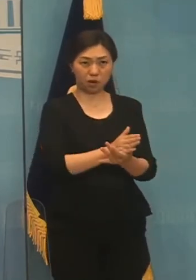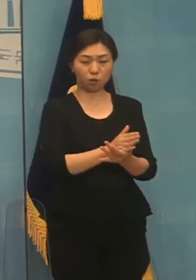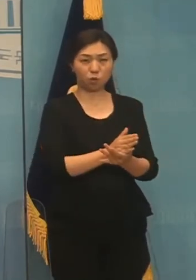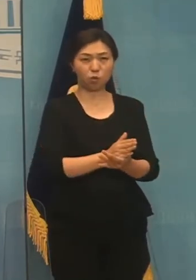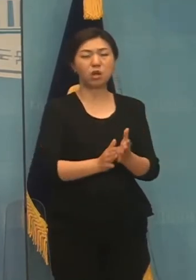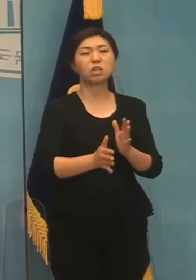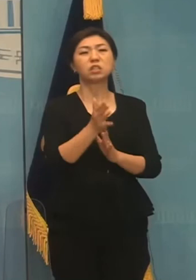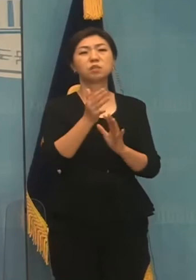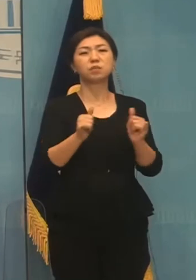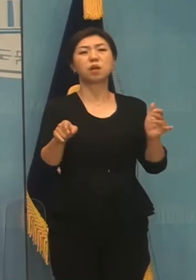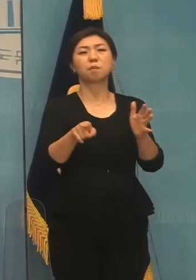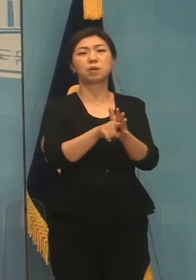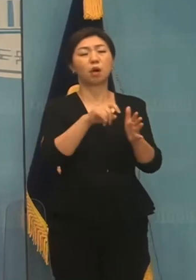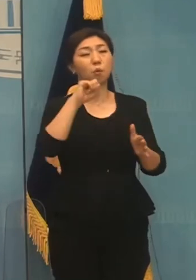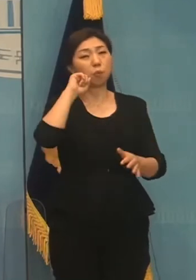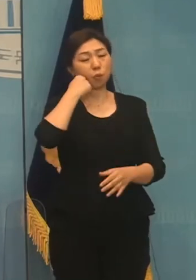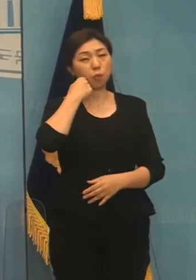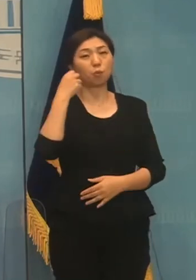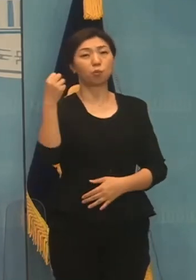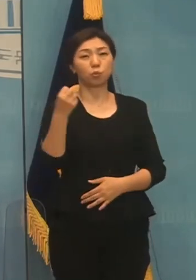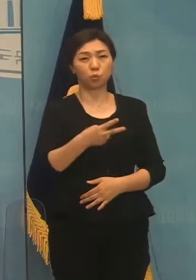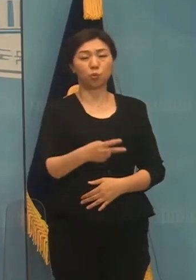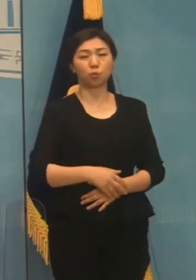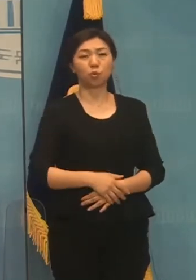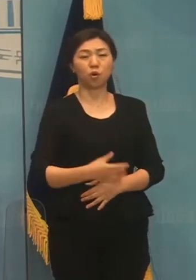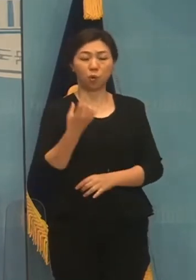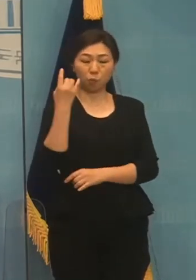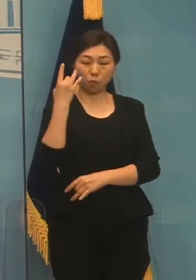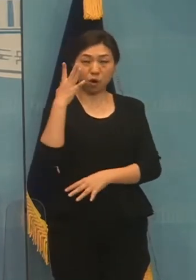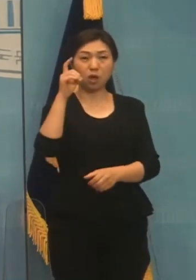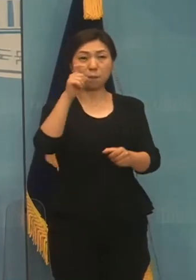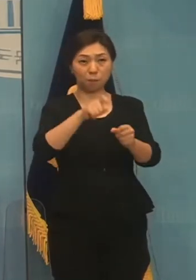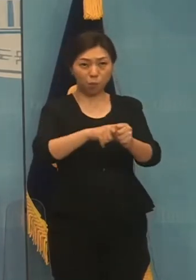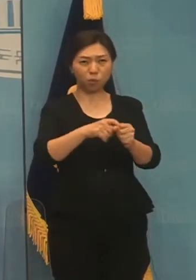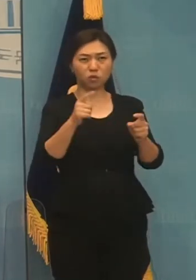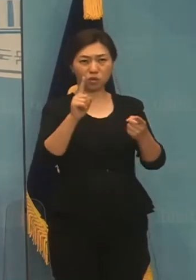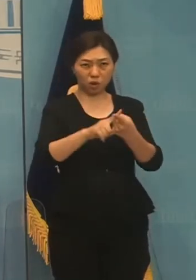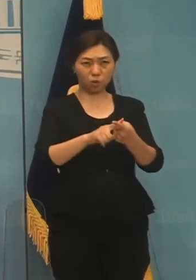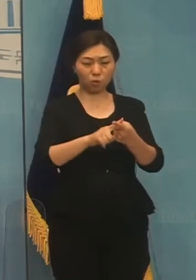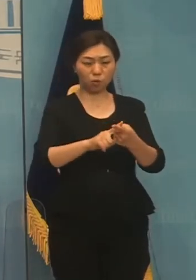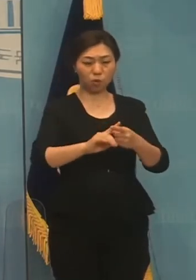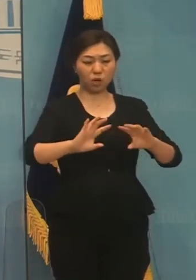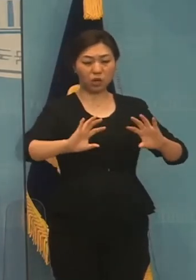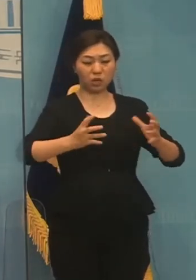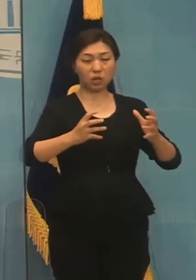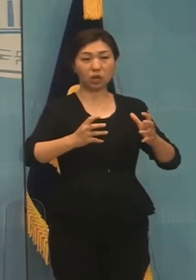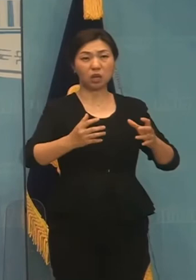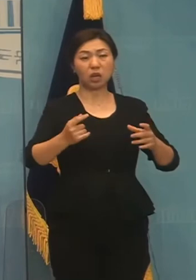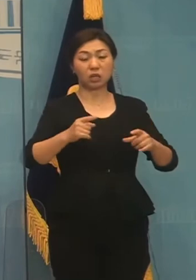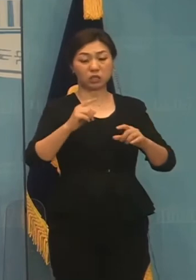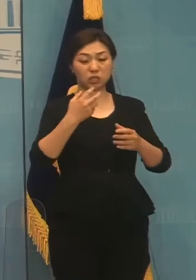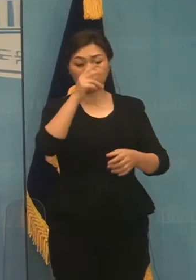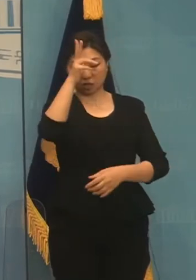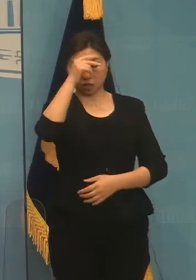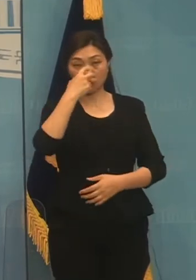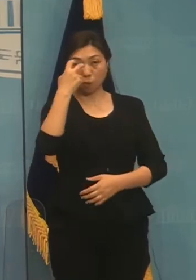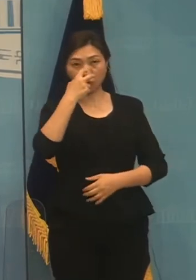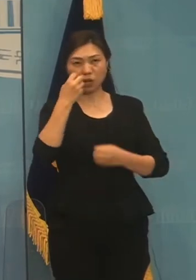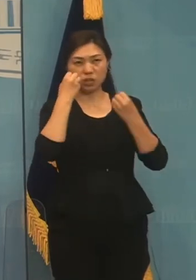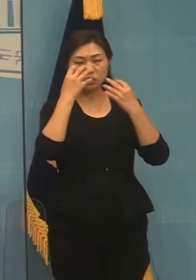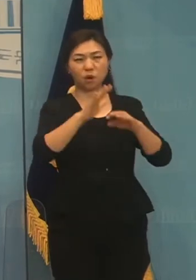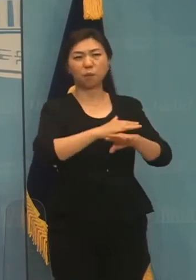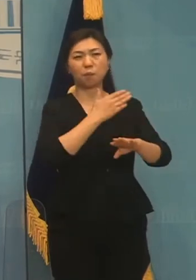얻지 못했으며 애초 취지대로 개혁도 완성하지 못했습니다. 결국 지난 4.7